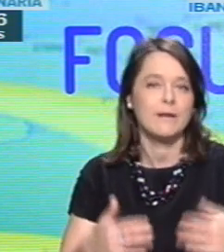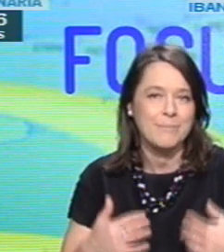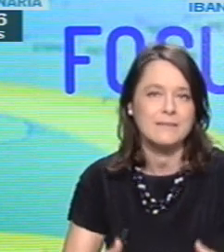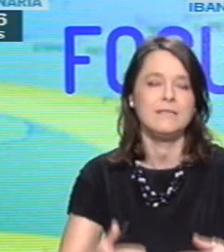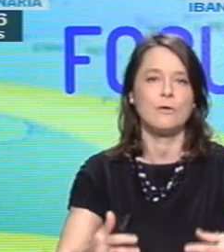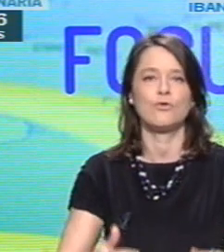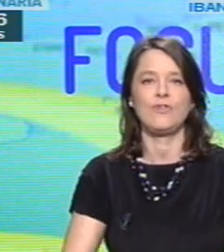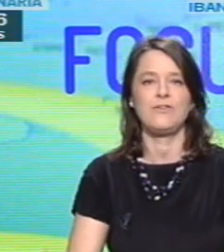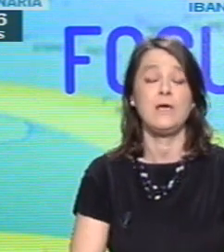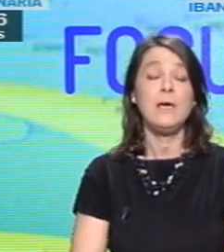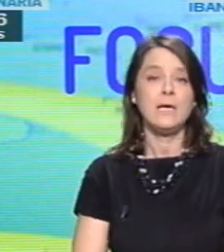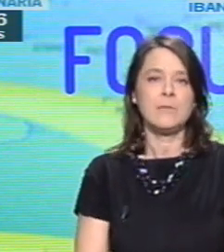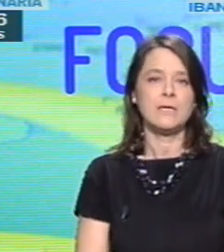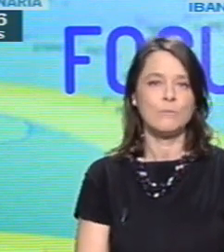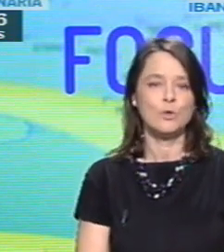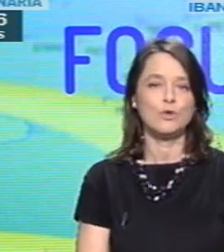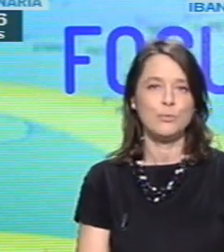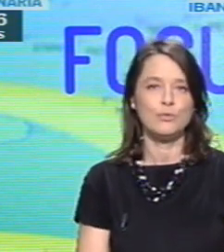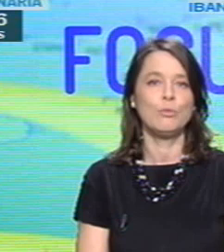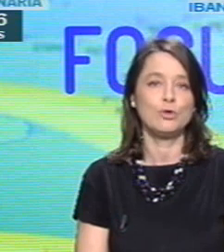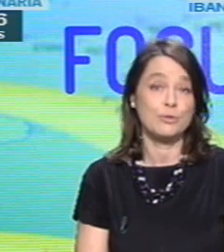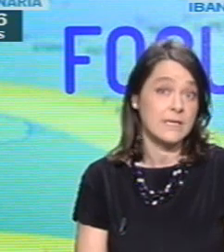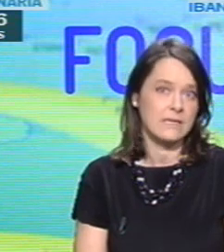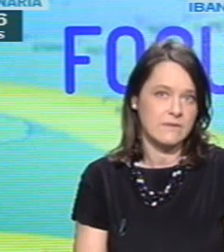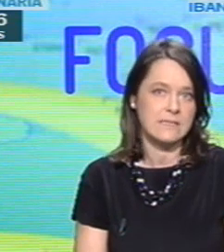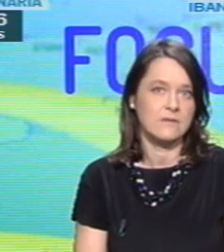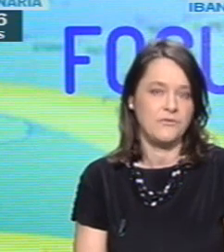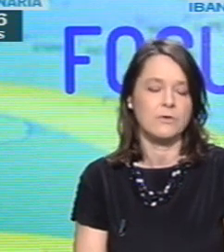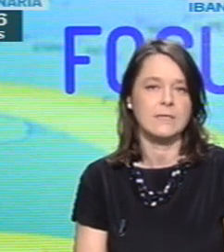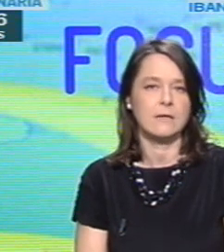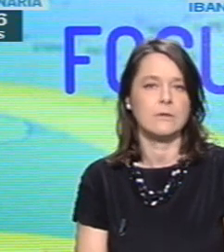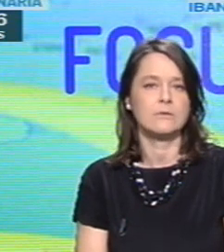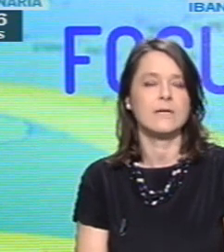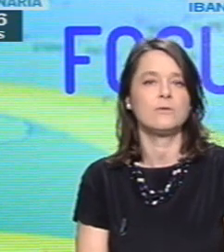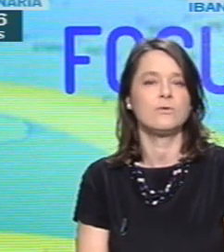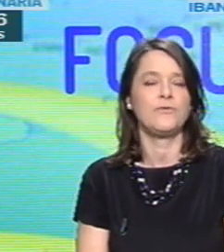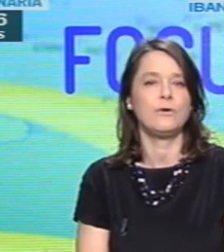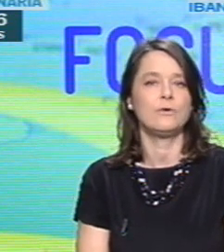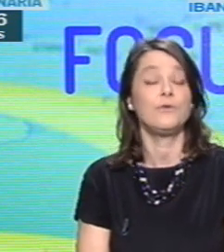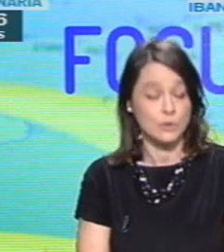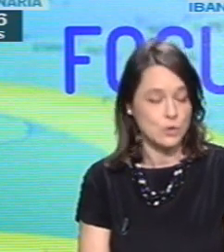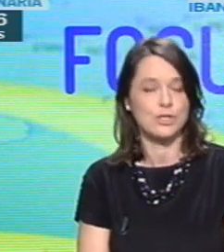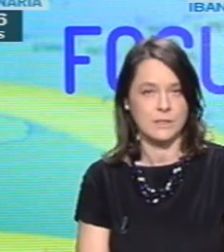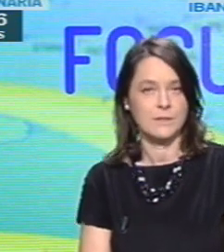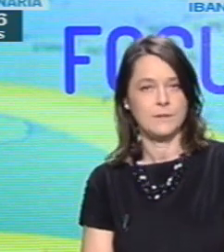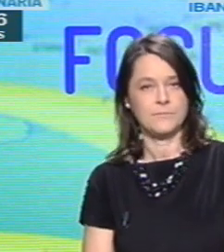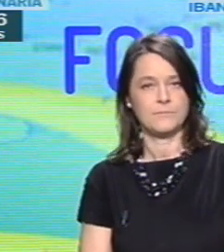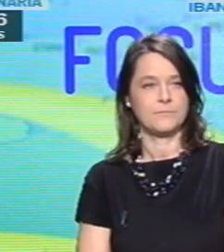per poter ripartire loro stessi in maniera molto più serena, viste le difficoltà che hanno incontrato fino ad